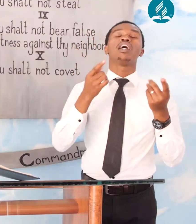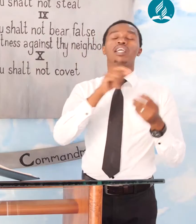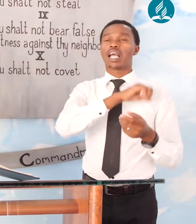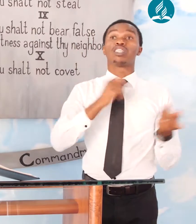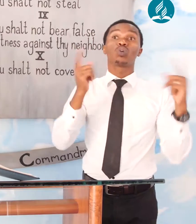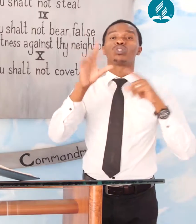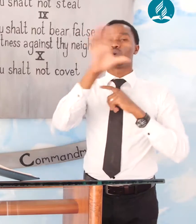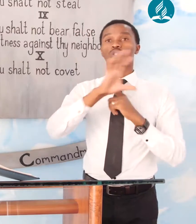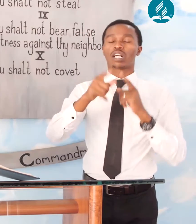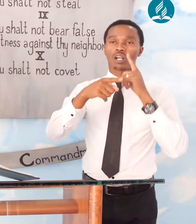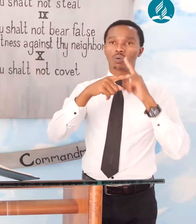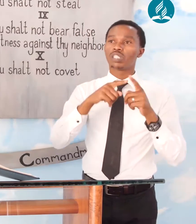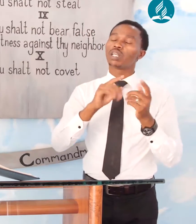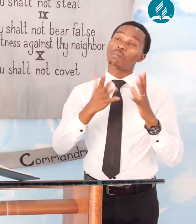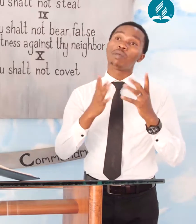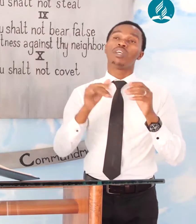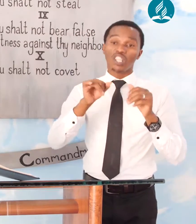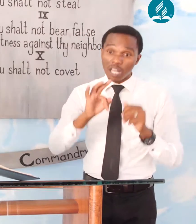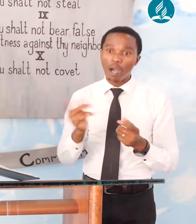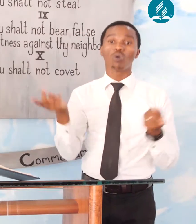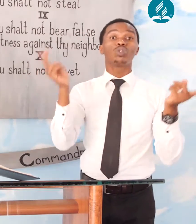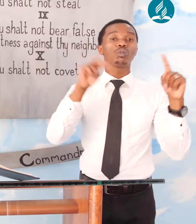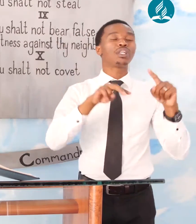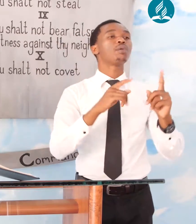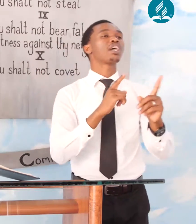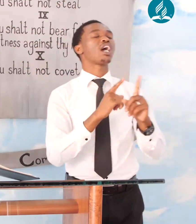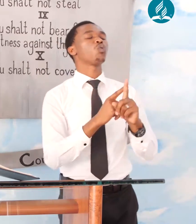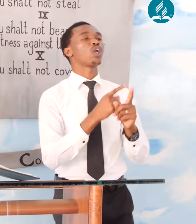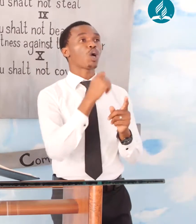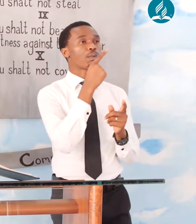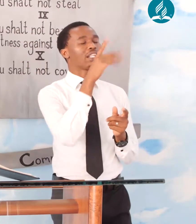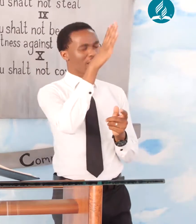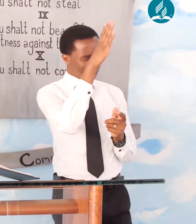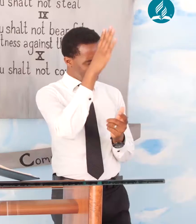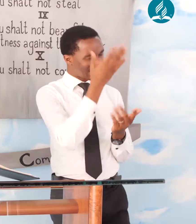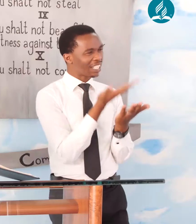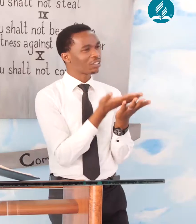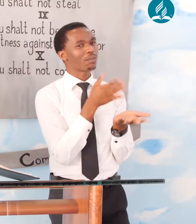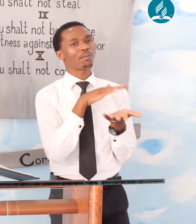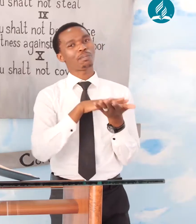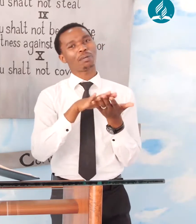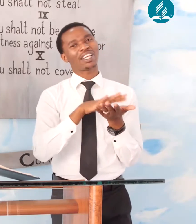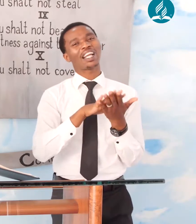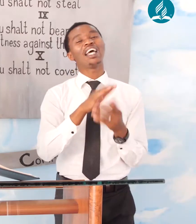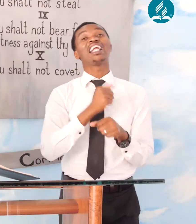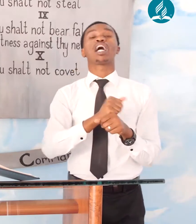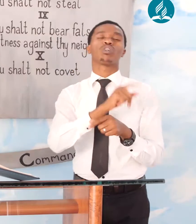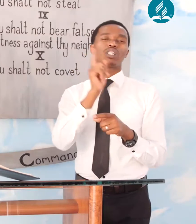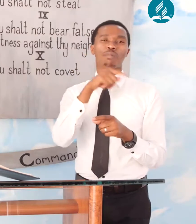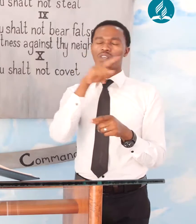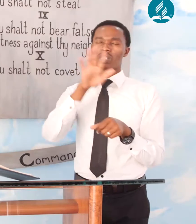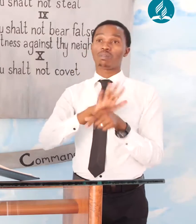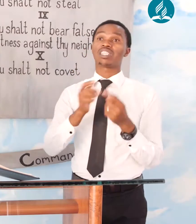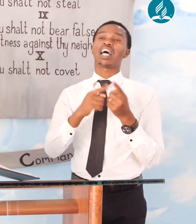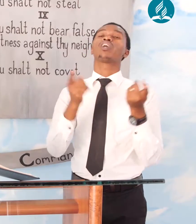y'imyaka 39 cyangwa hafi 40 ukabwira farao uti data mbabarira rwose nakoze amakosa ariko ndagarutse nje